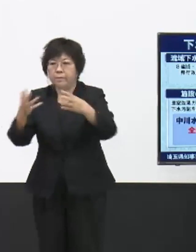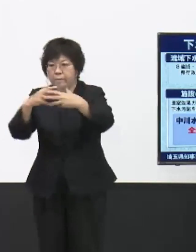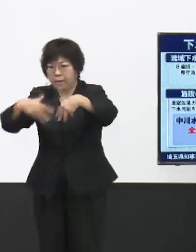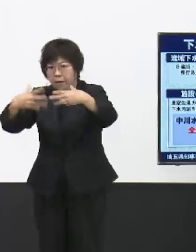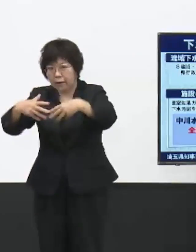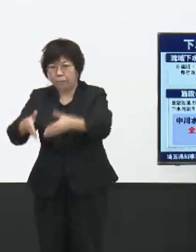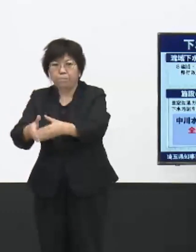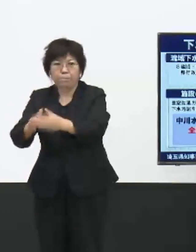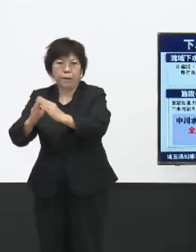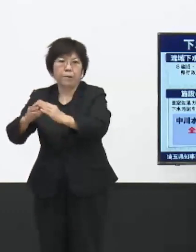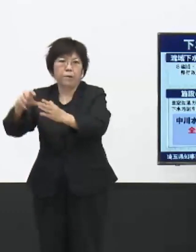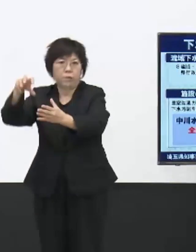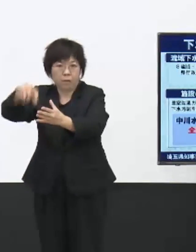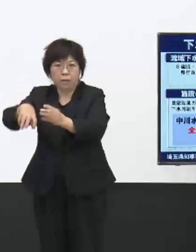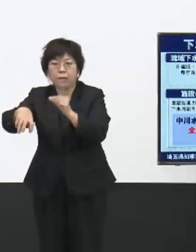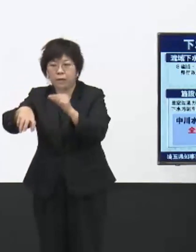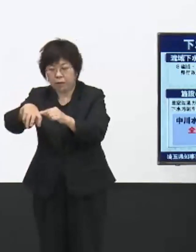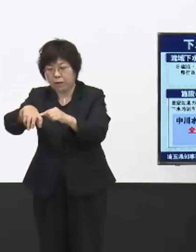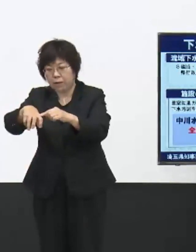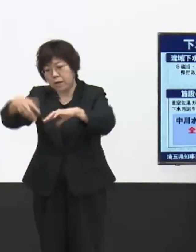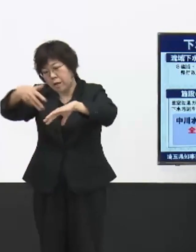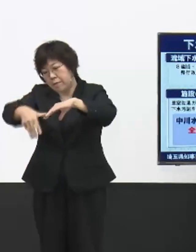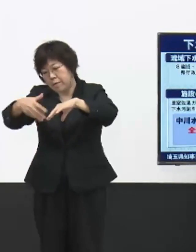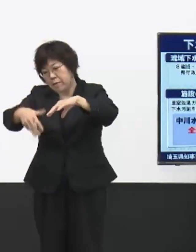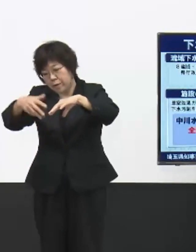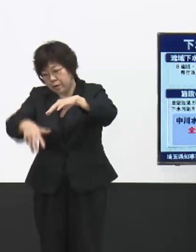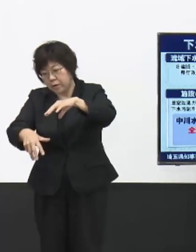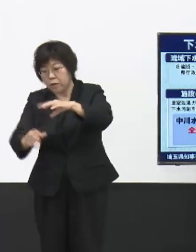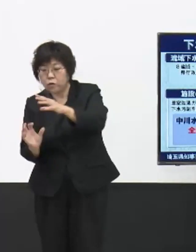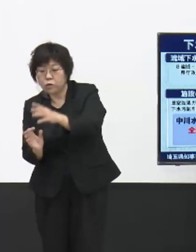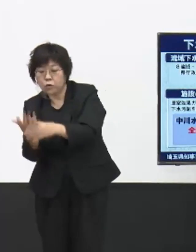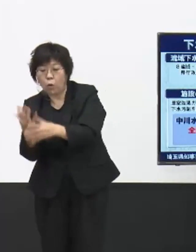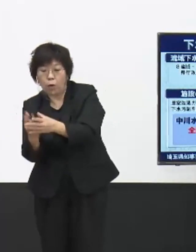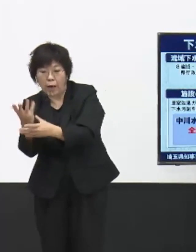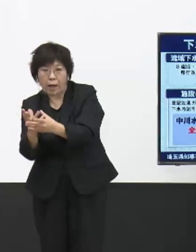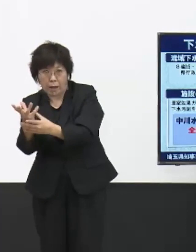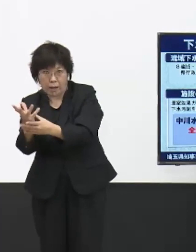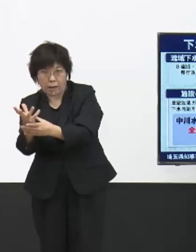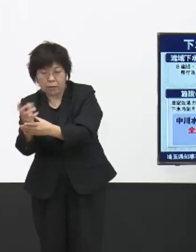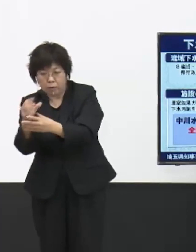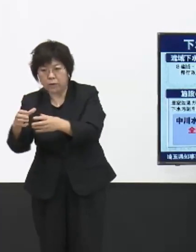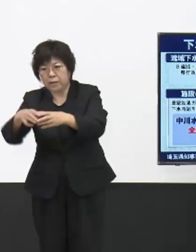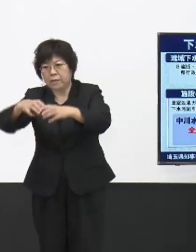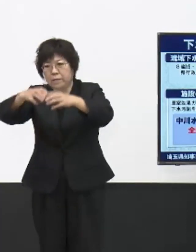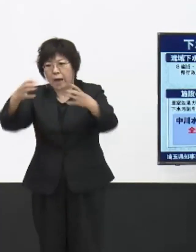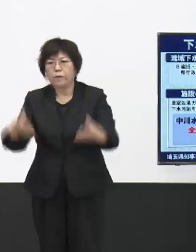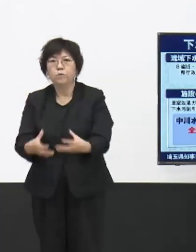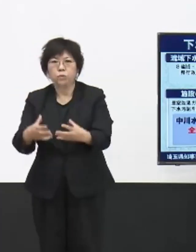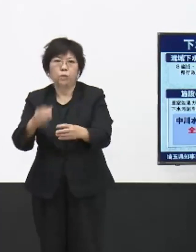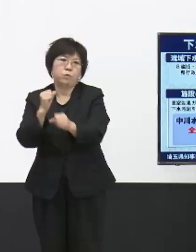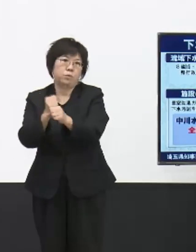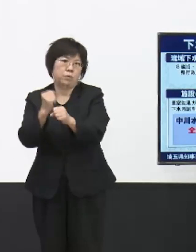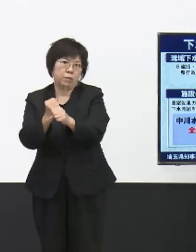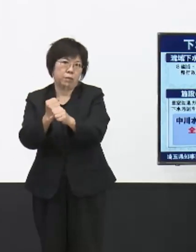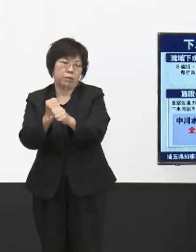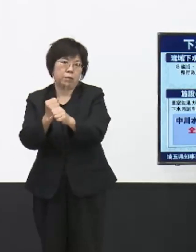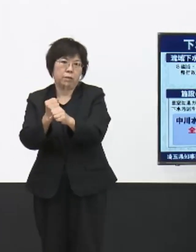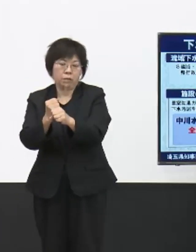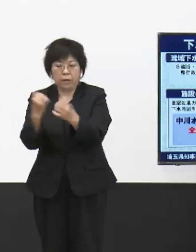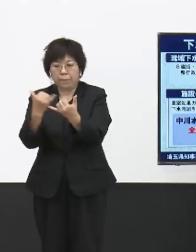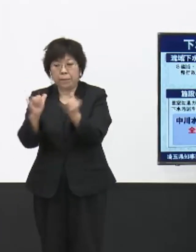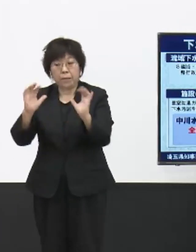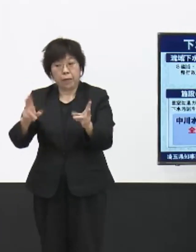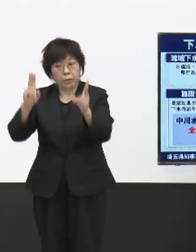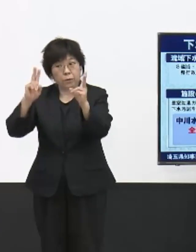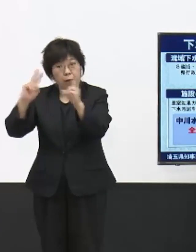分解する汚泥消化タンクと、民間民営民設民営方式により発電事業を